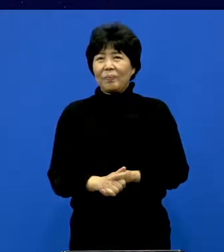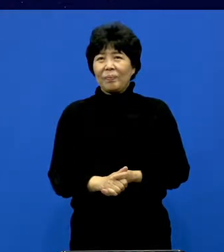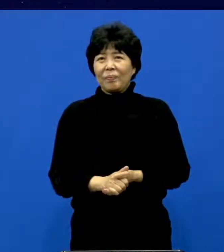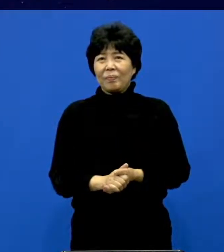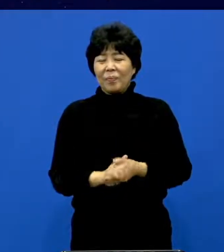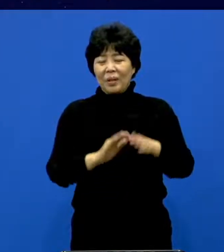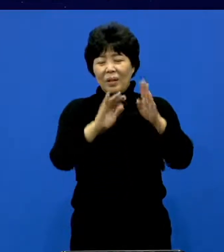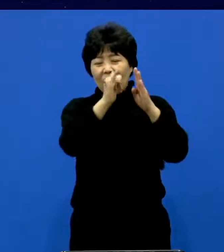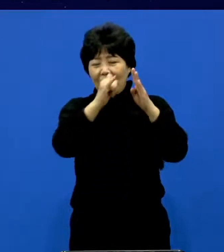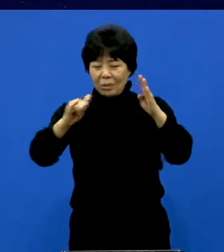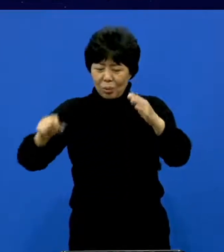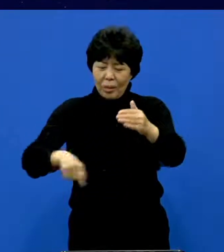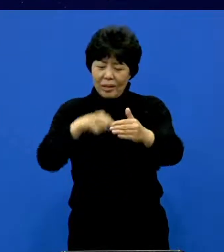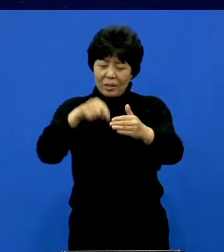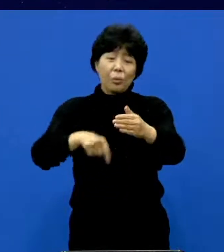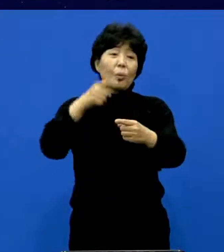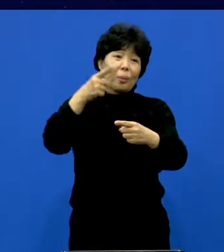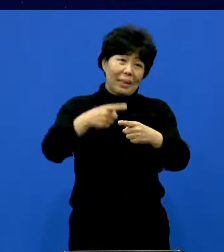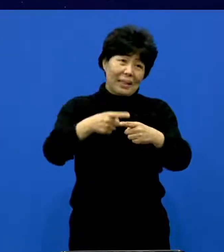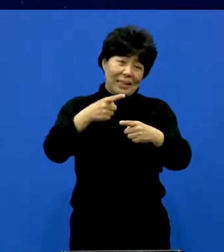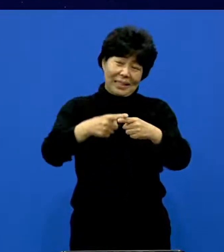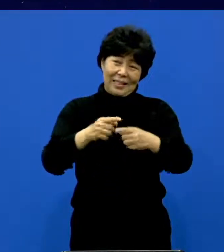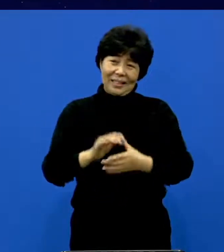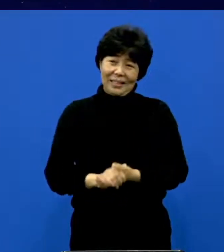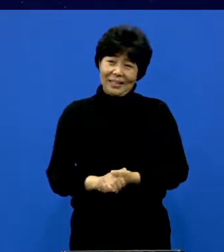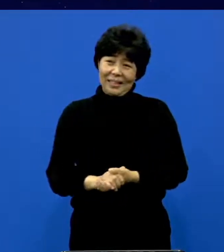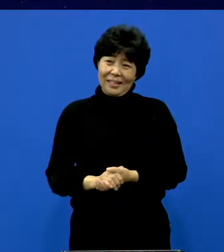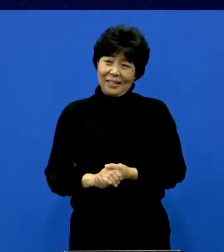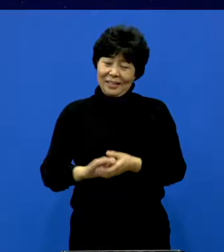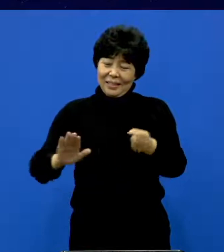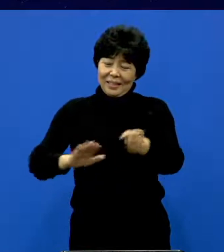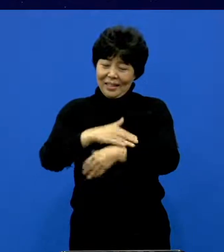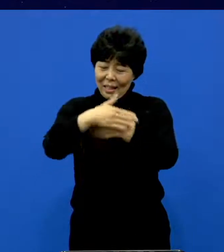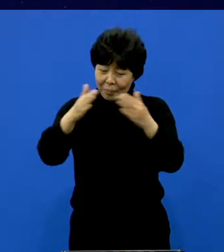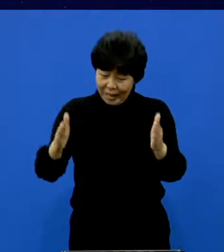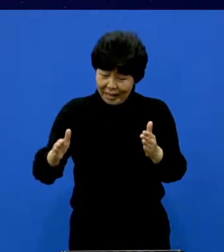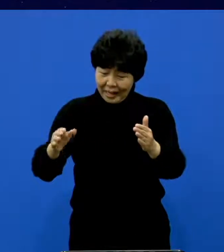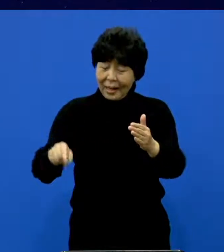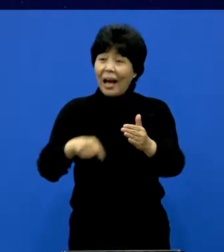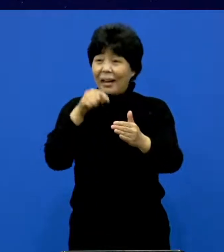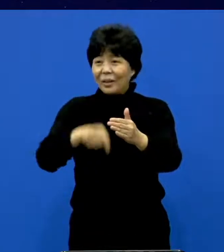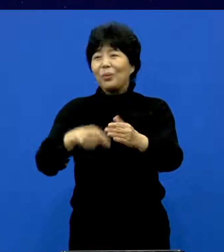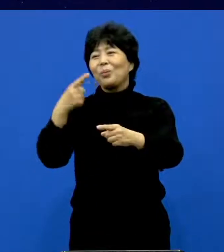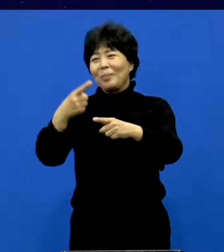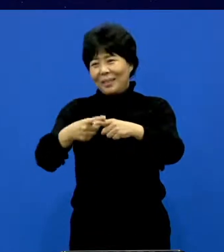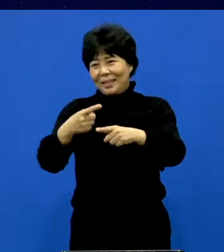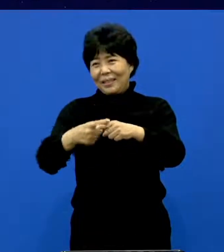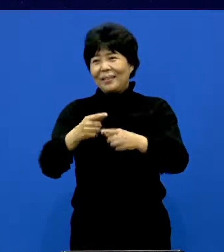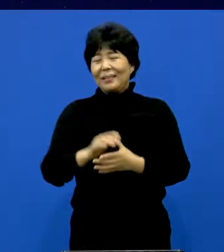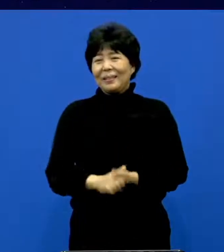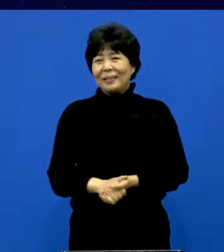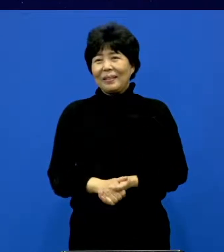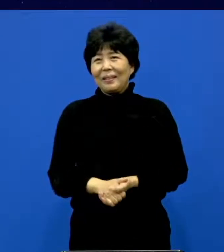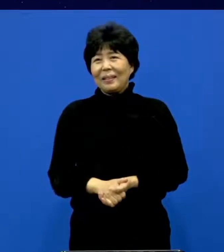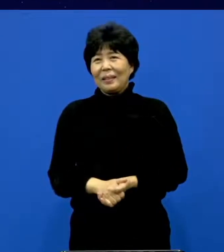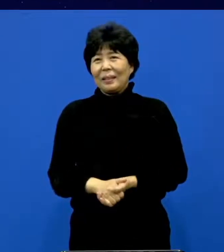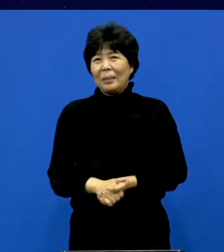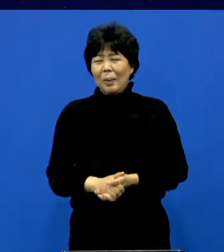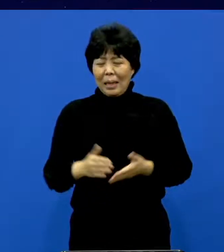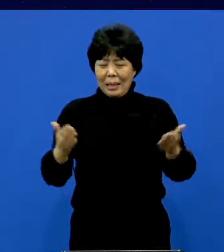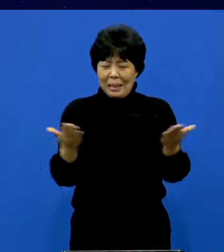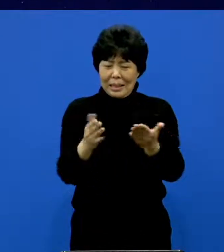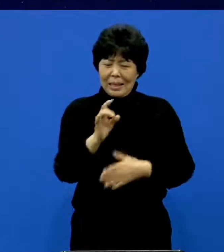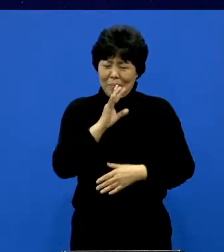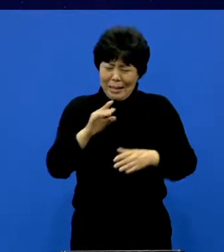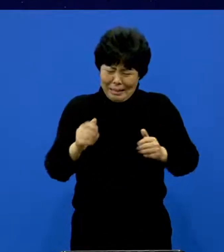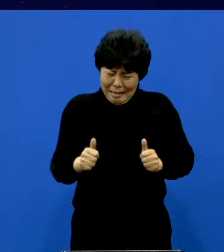그렇게 하셔야 돼요. 여러분들의 그룹 안에서 그런 일들이 일어나야 돼요. 여러분 팀들이 무슨 사역을 뭐 한다고 막 열심히 하는 것보다